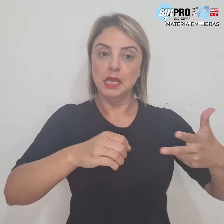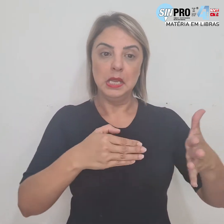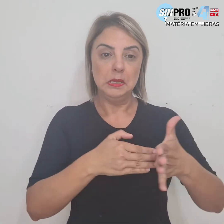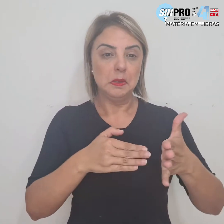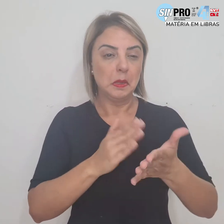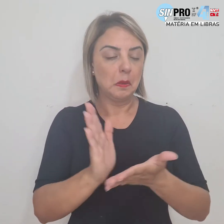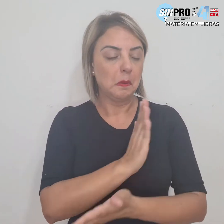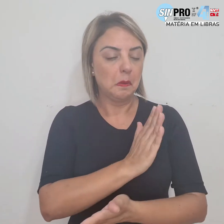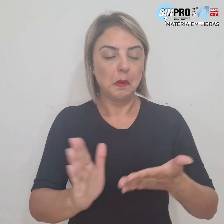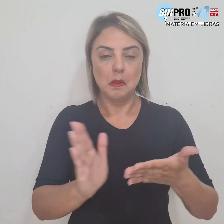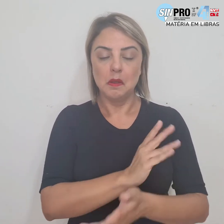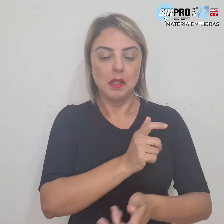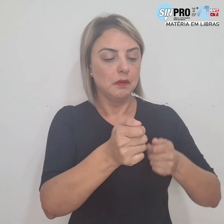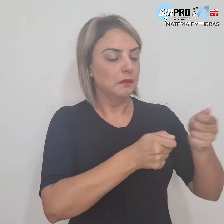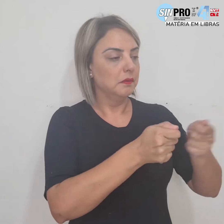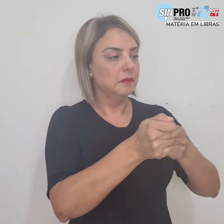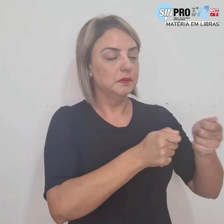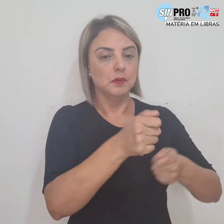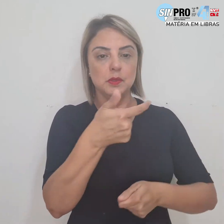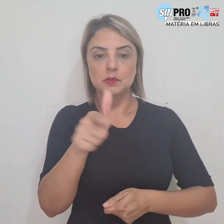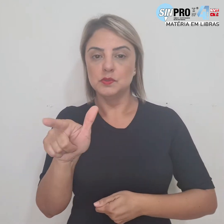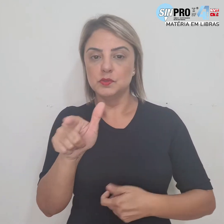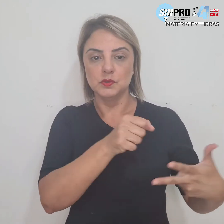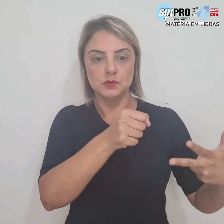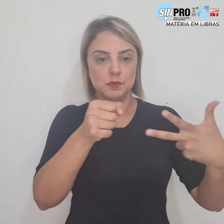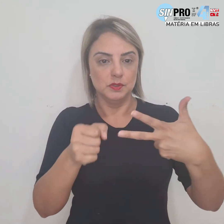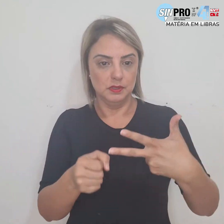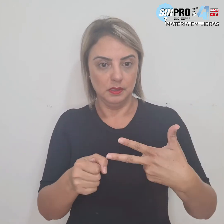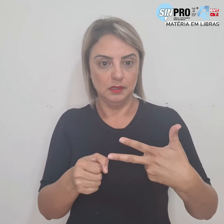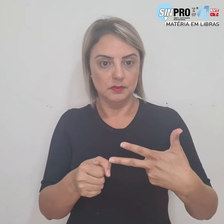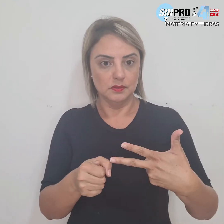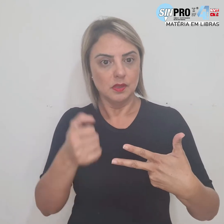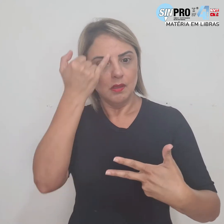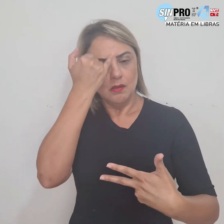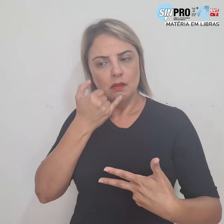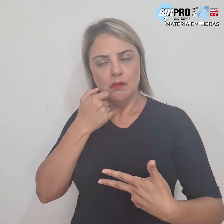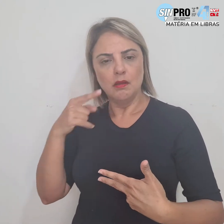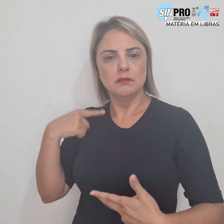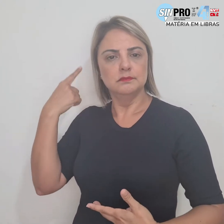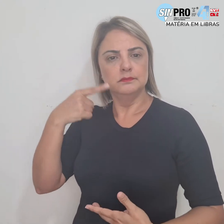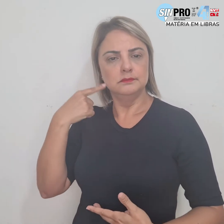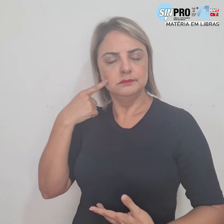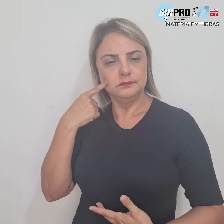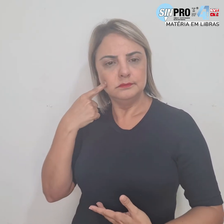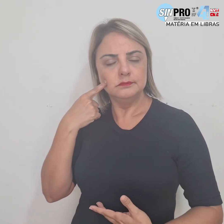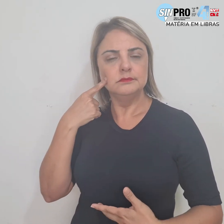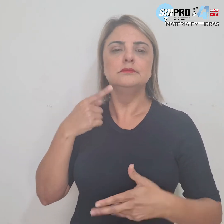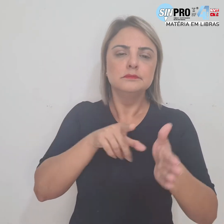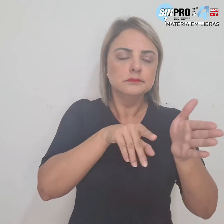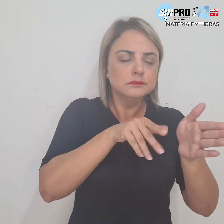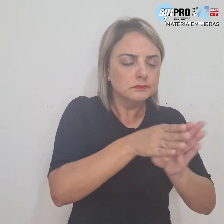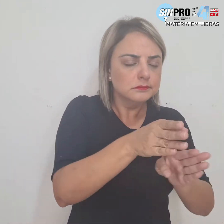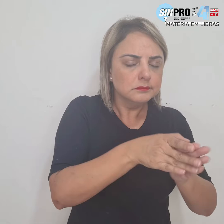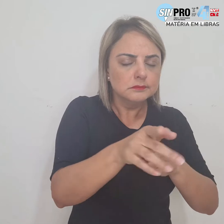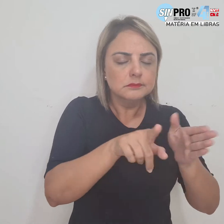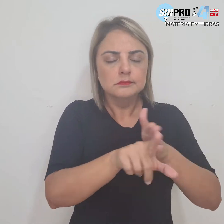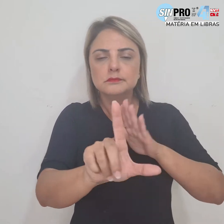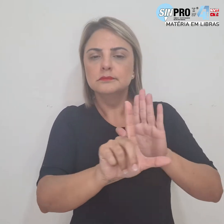impedindo qualquer tipo de controle pelos demais poderes. O perfil levou o advogado e consultor legislativo do Senado